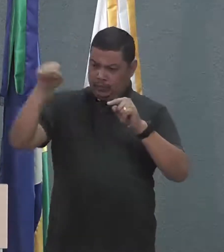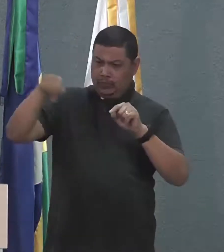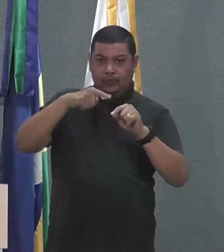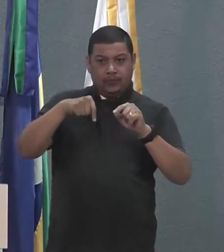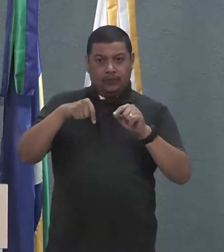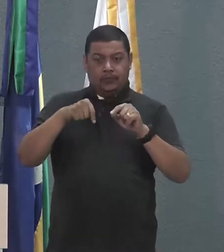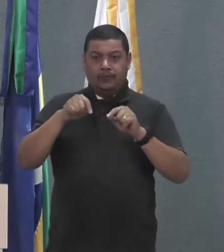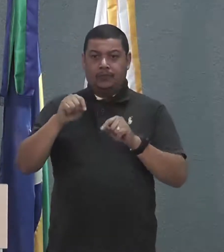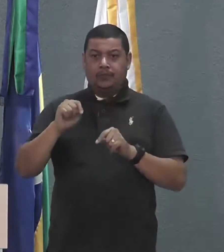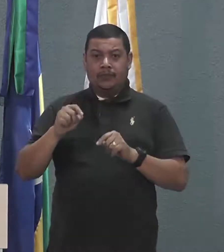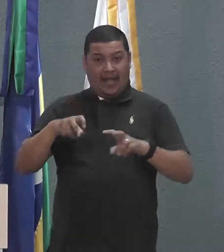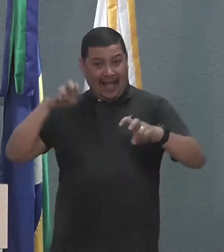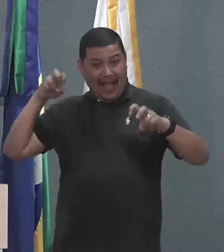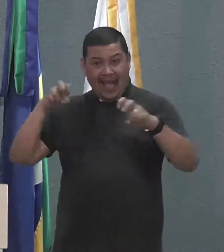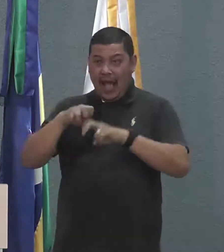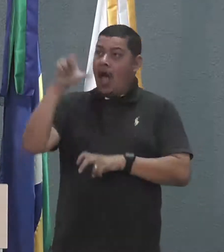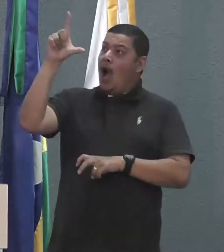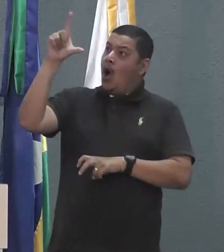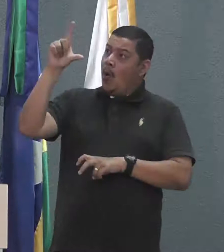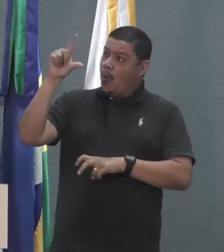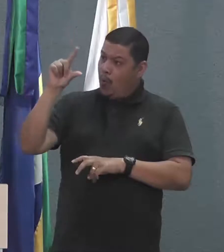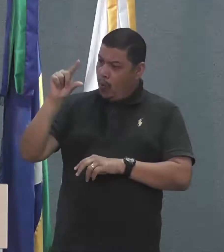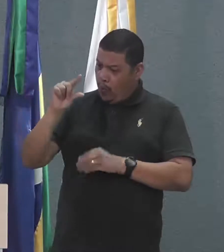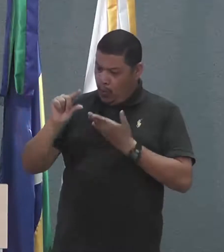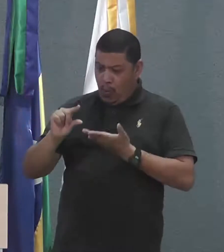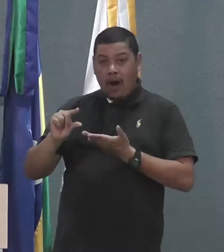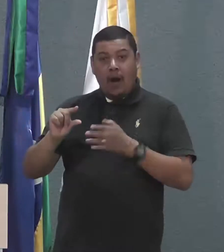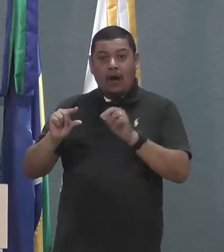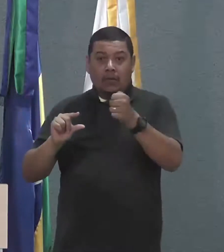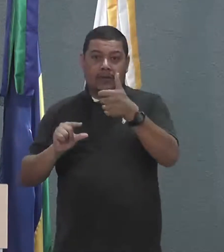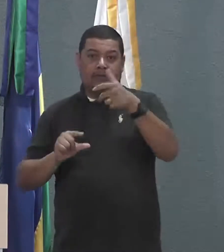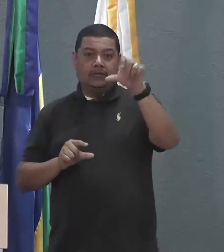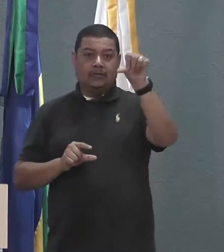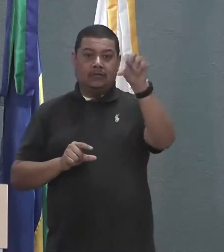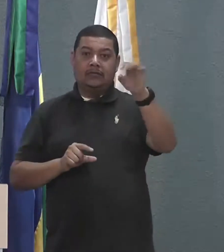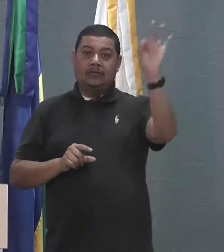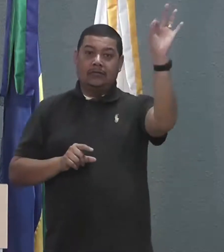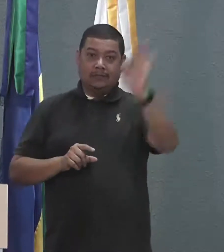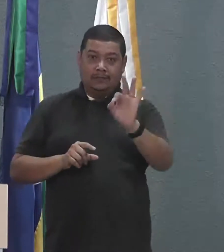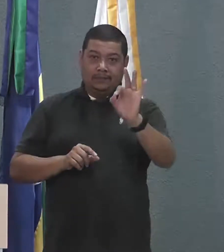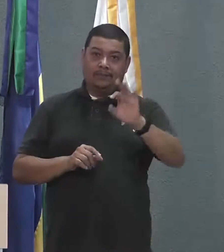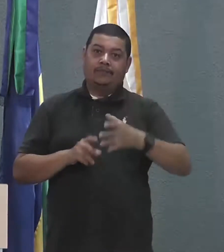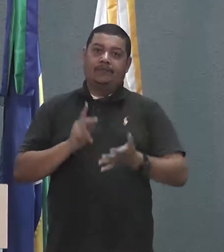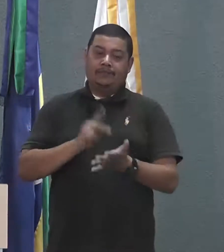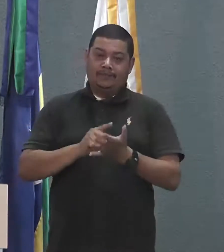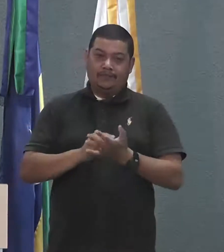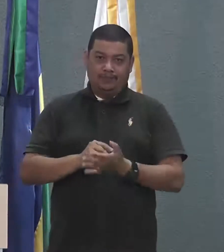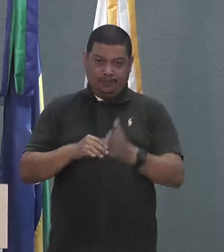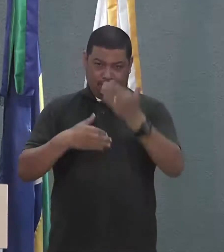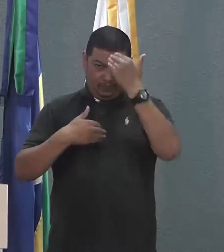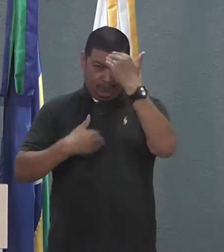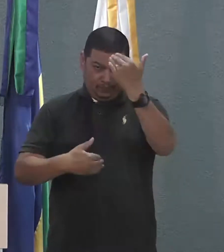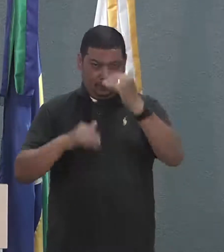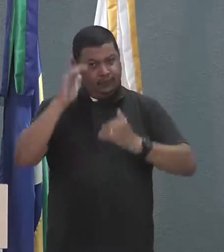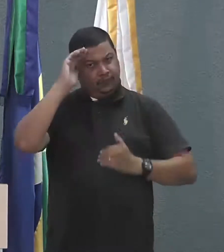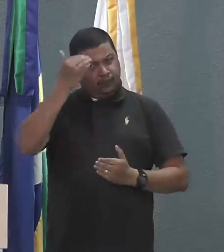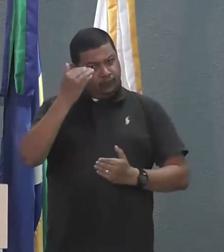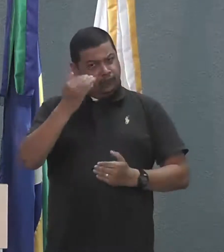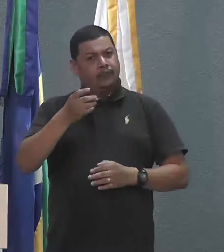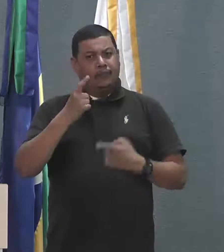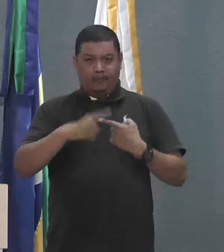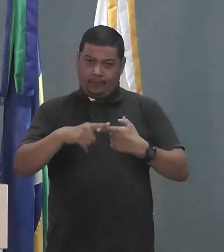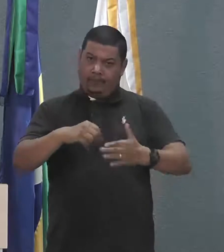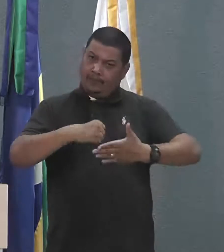reduziu 90% os índices de acidentes ali naquele local. Muito obrigado, prefeito, por essa